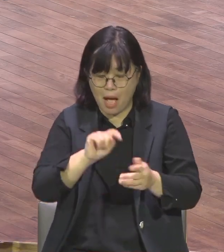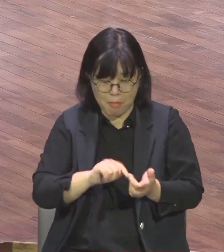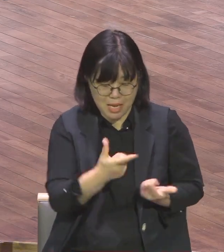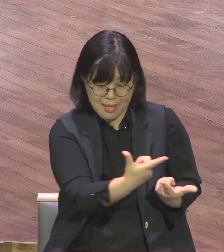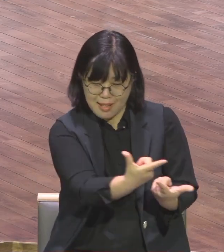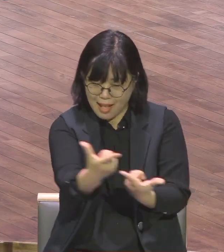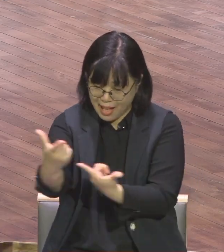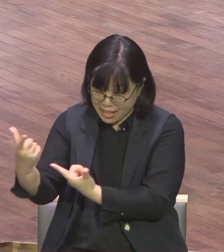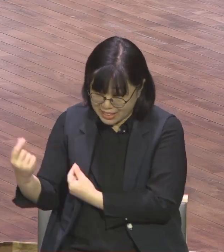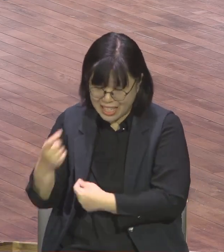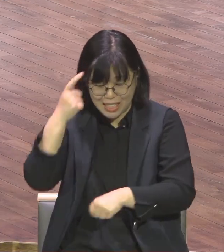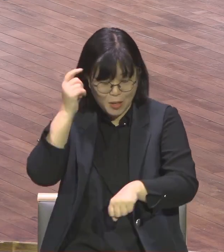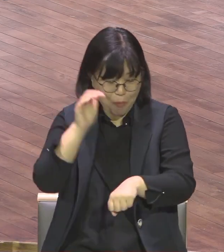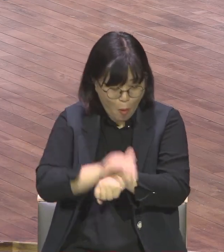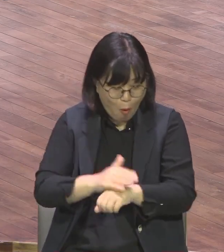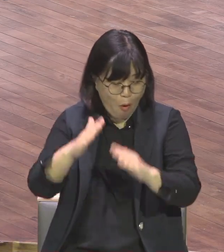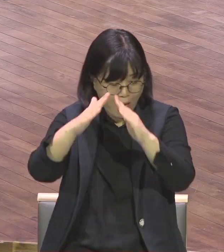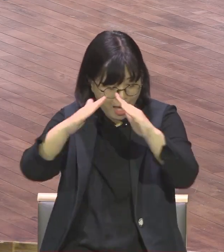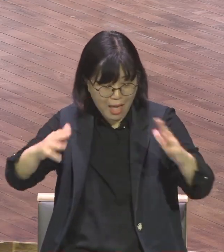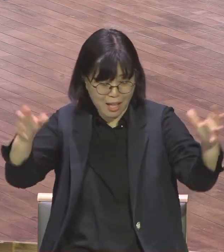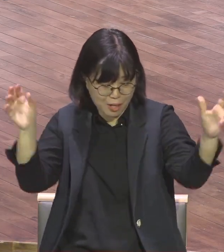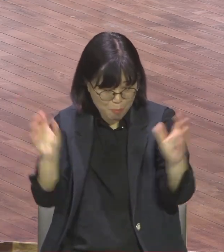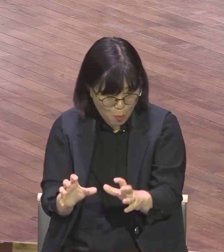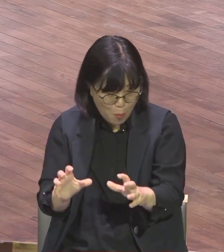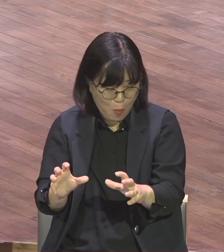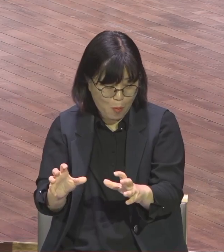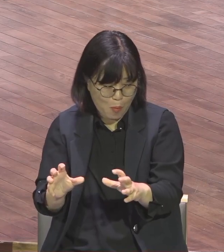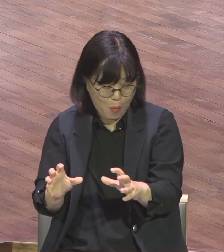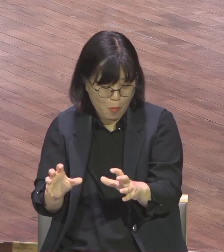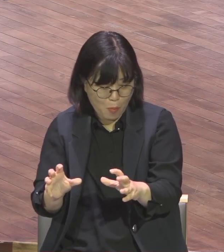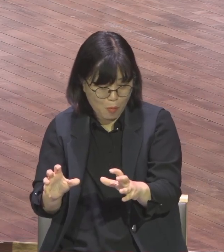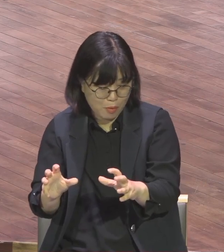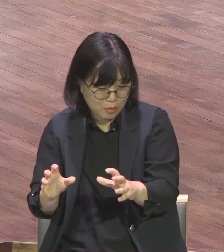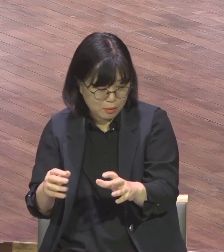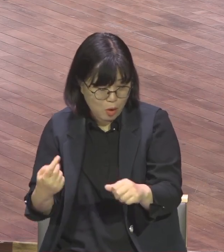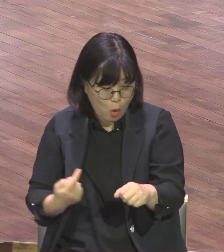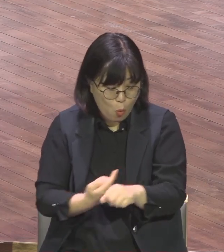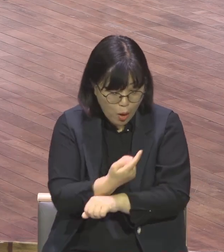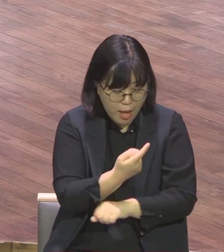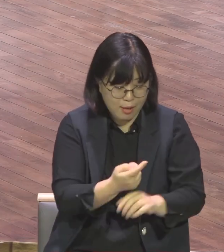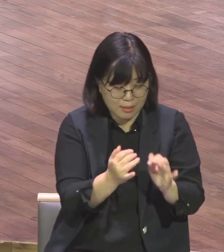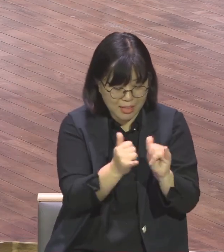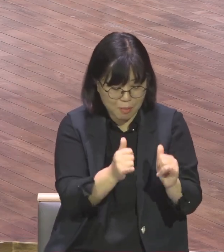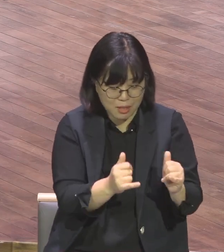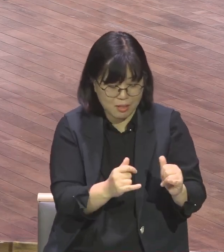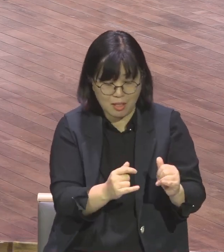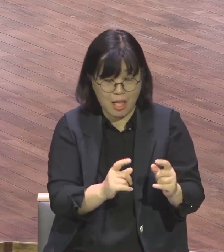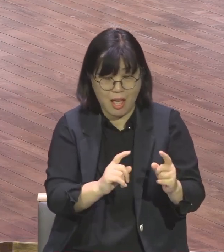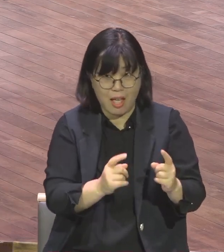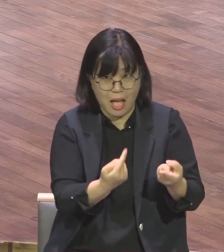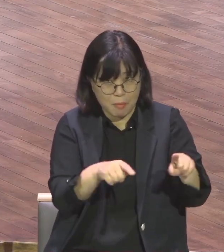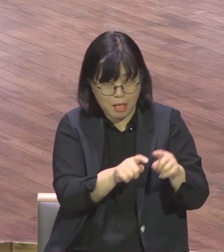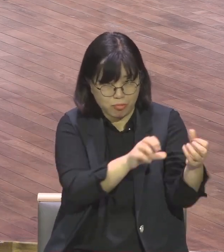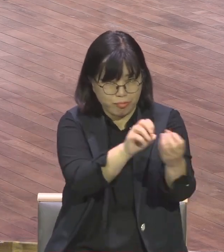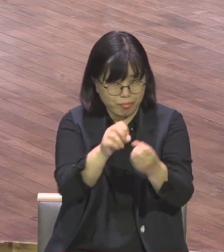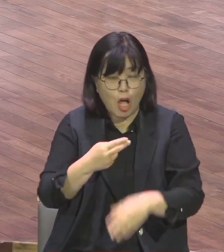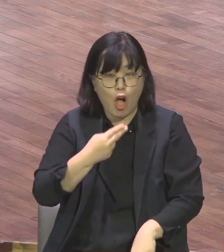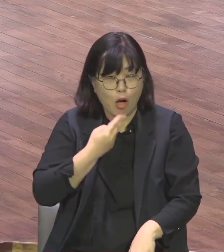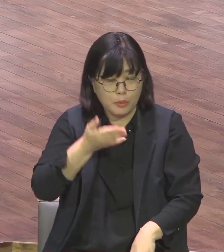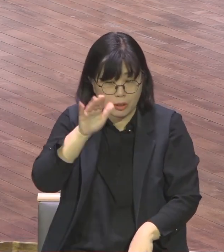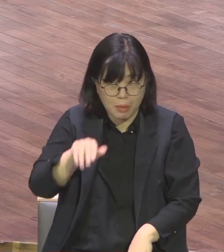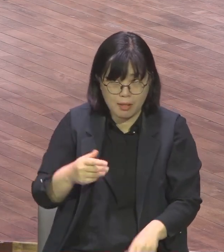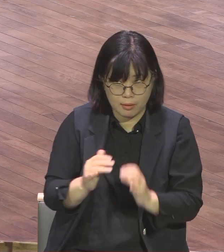솔로몬 행각에 모이고 그 나머지는 감히 그들과 상종하는 사람이 없으나 백성이 칭송하더라. 믿고